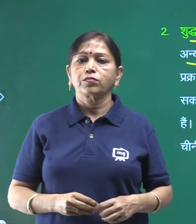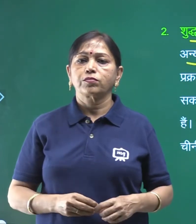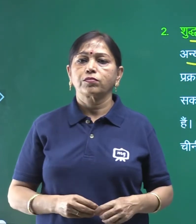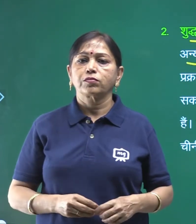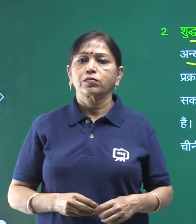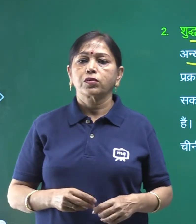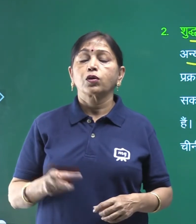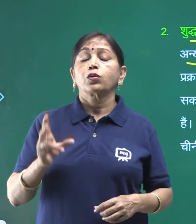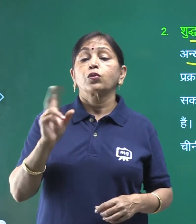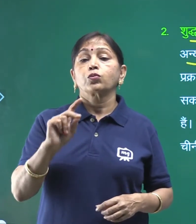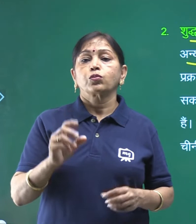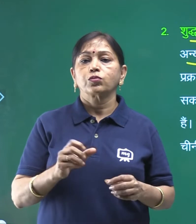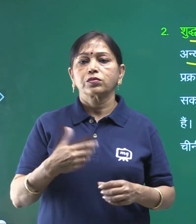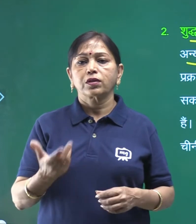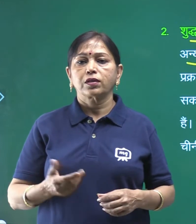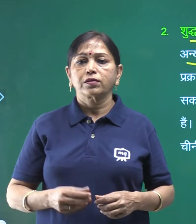अन्य प्रकार के